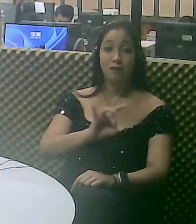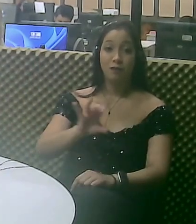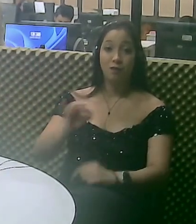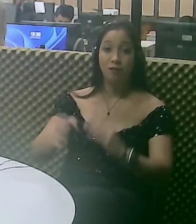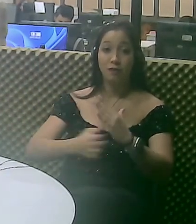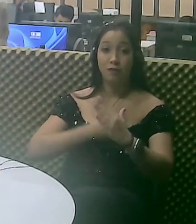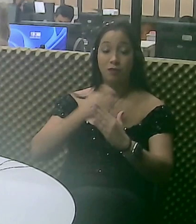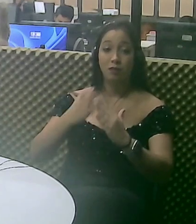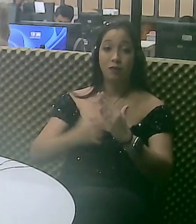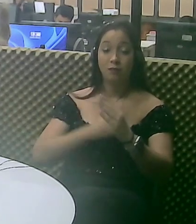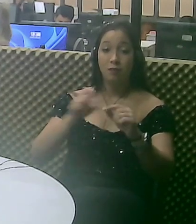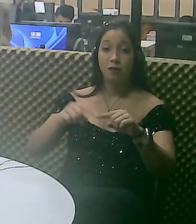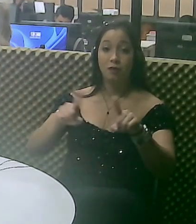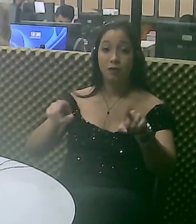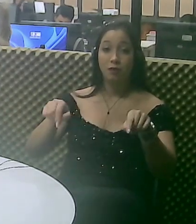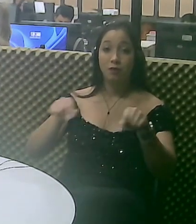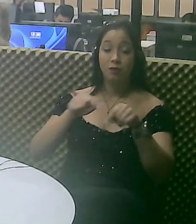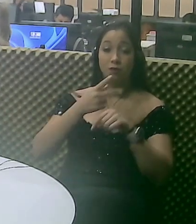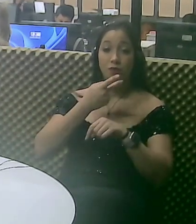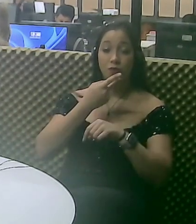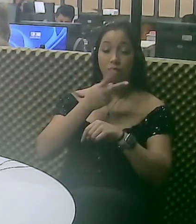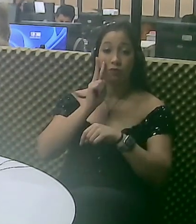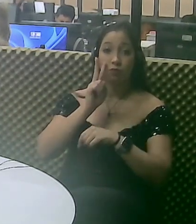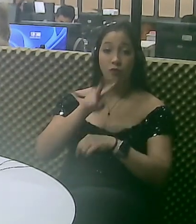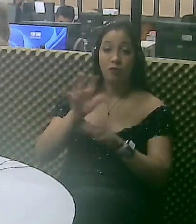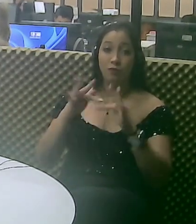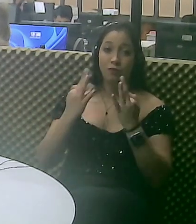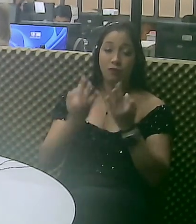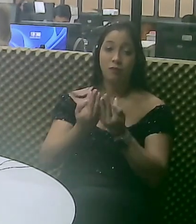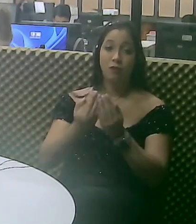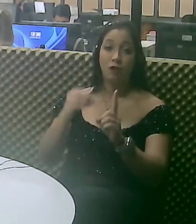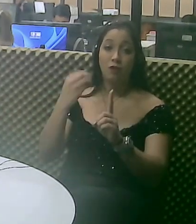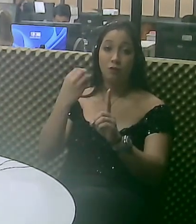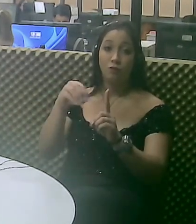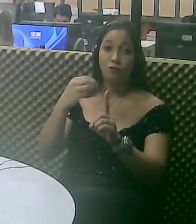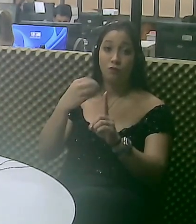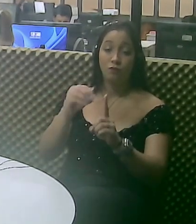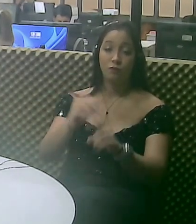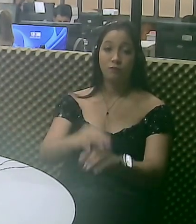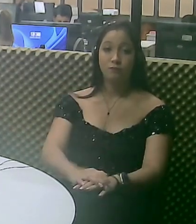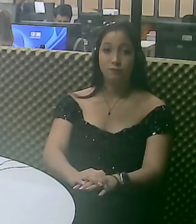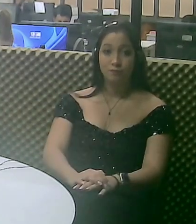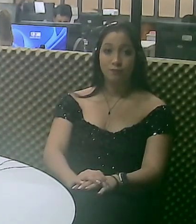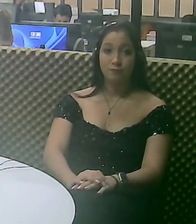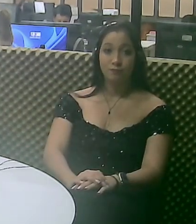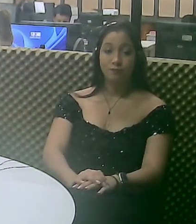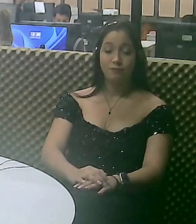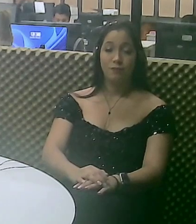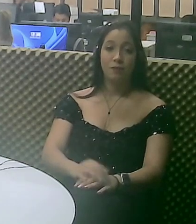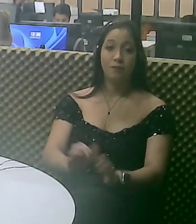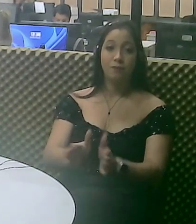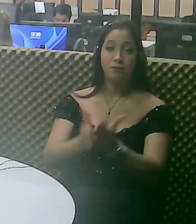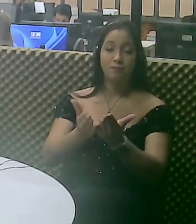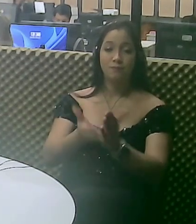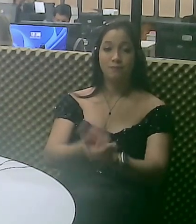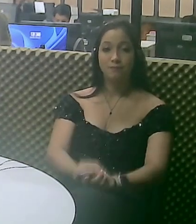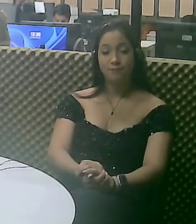funerárias passou a ceder uma sala velatória para famílias em situação de vulnerabilidade socioeconômica.